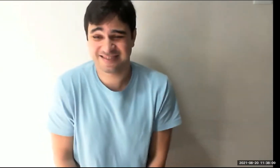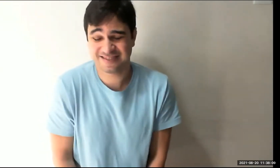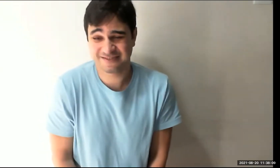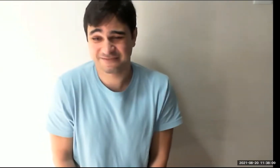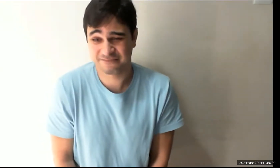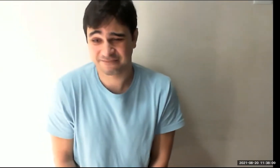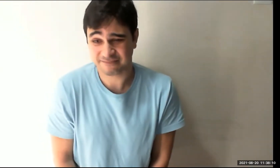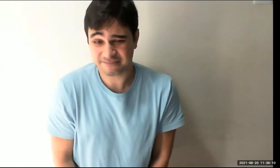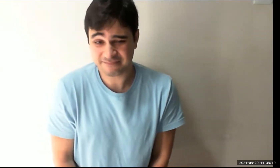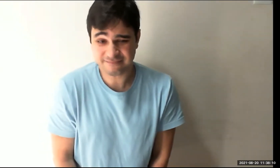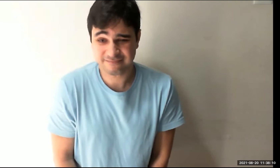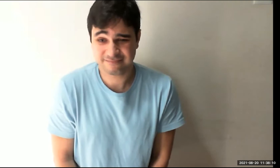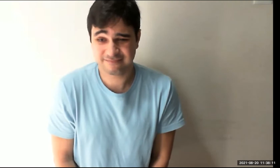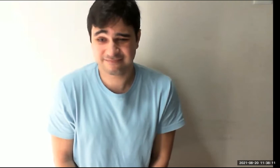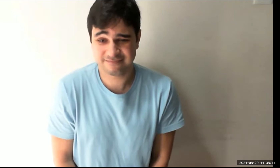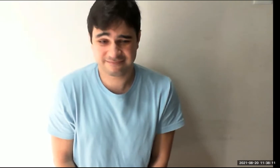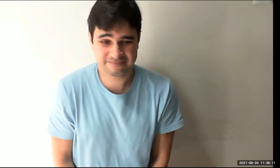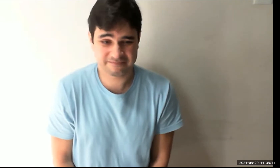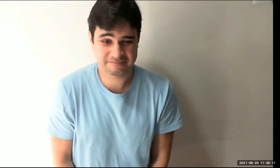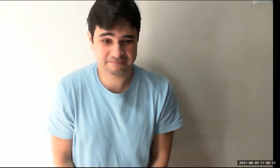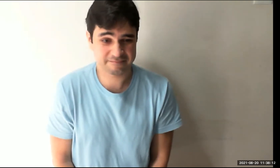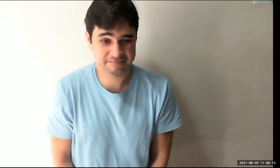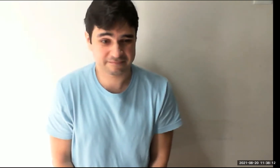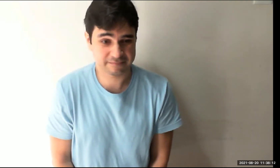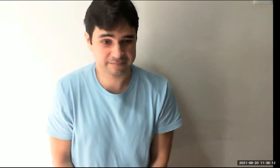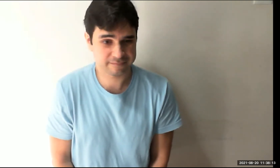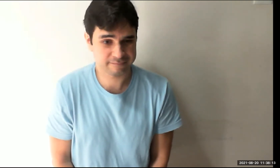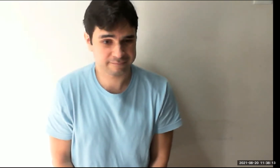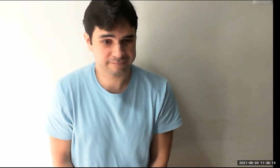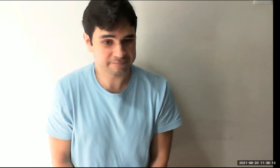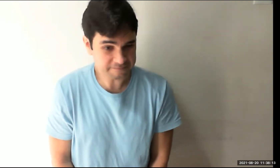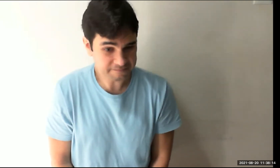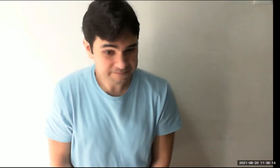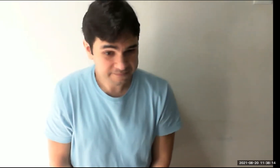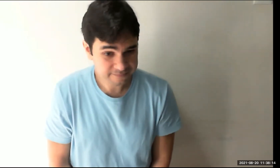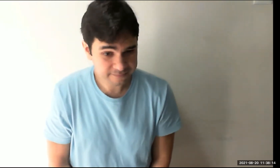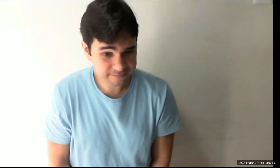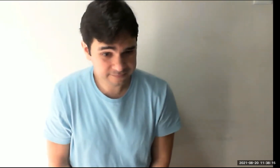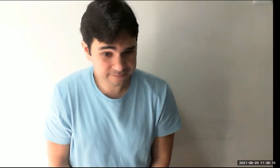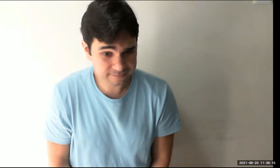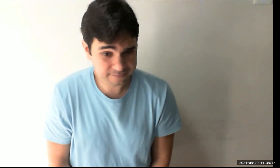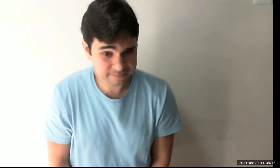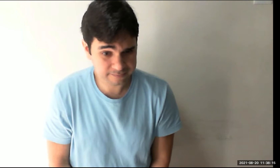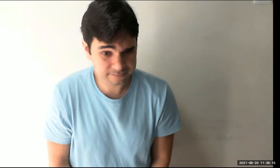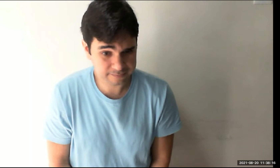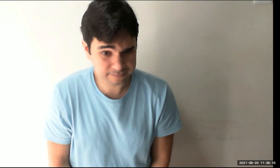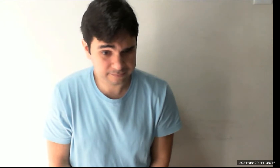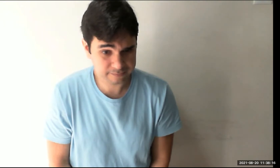ao Eric pela palestra, pela quantidade de perguntas e adendos ao que ele falou. A gente está vendo que foi uma coisa que